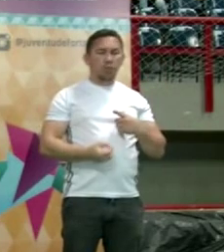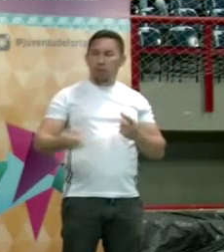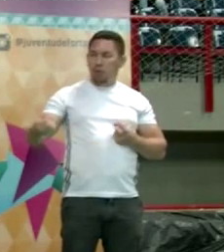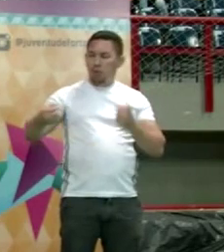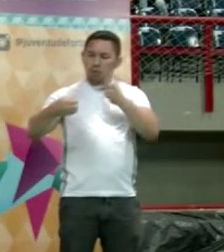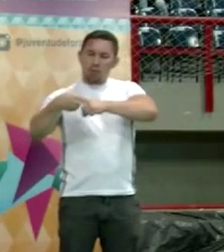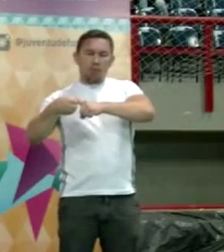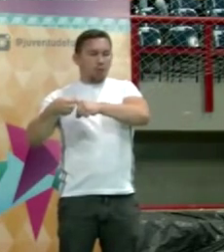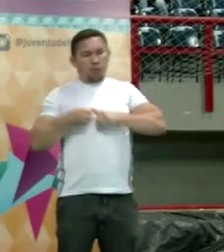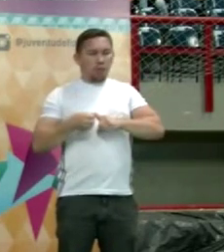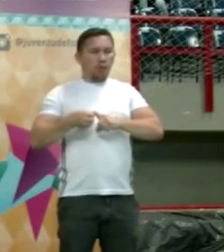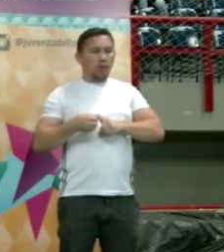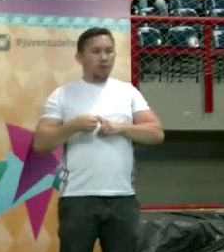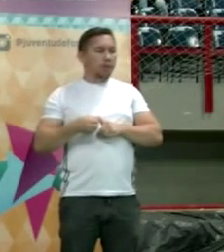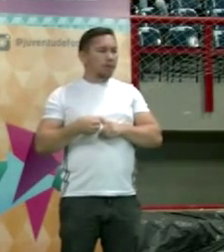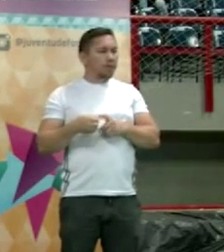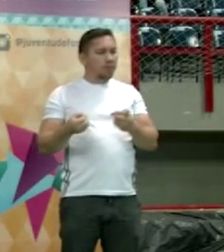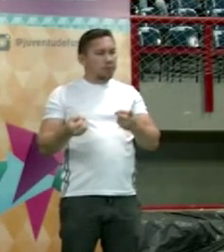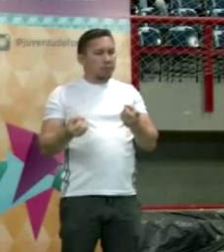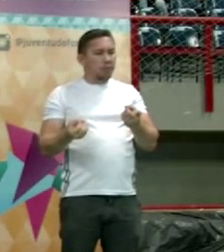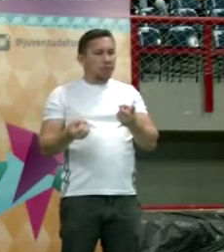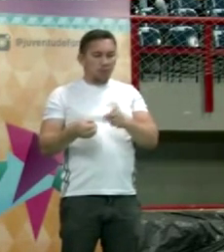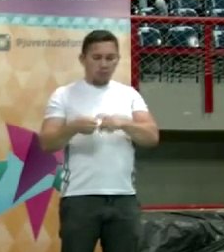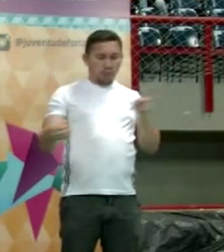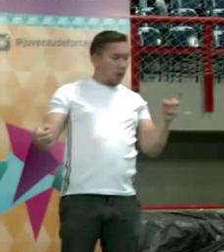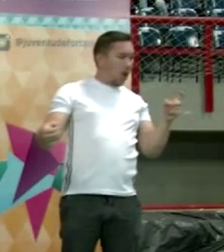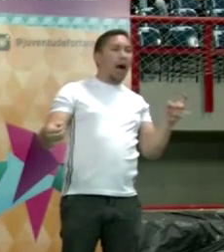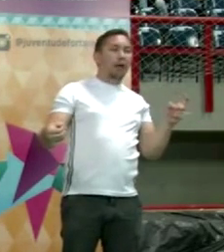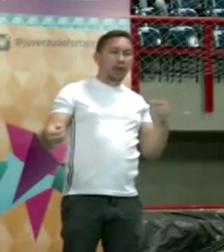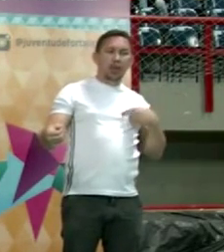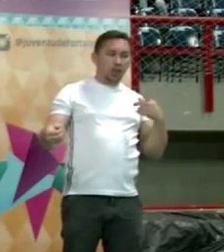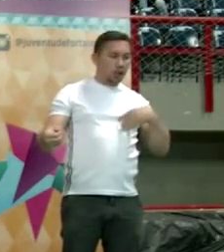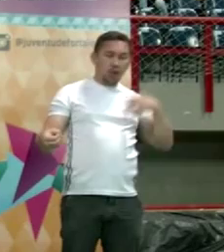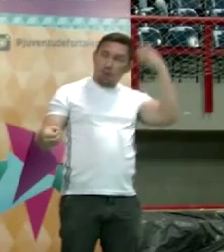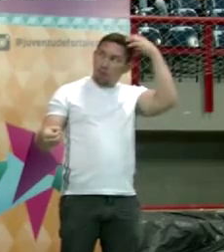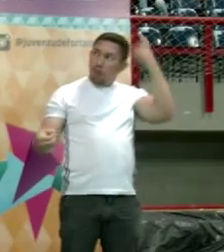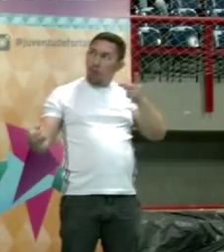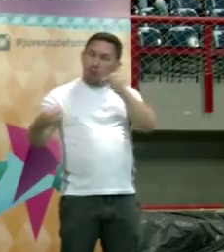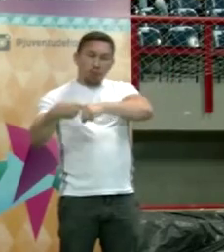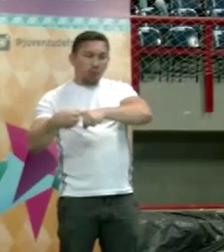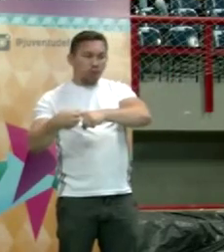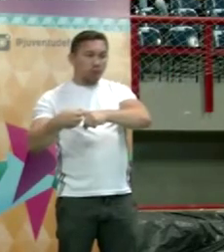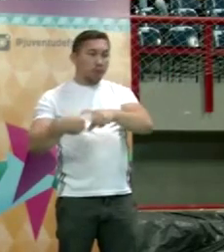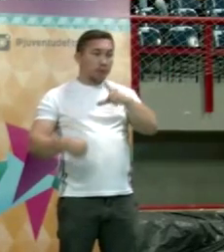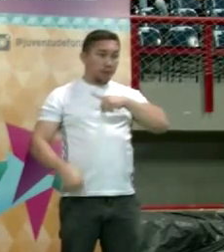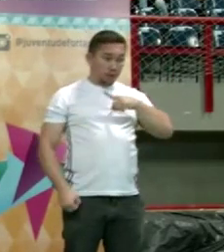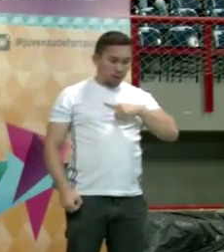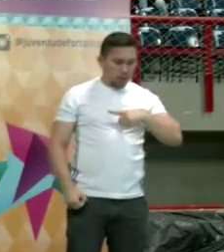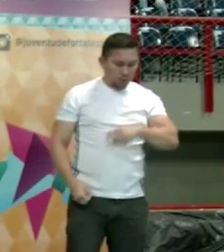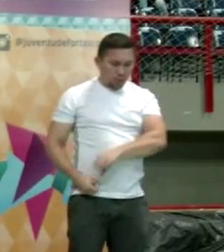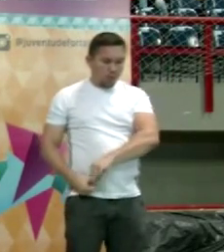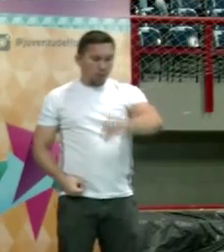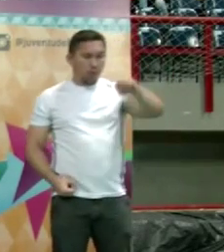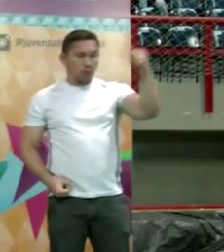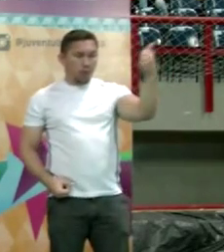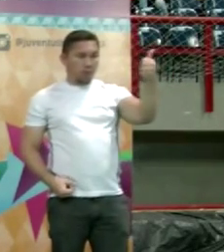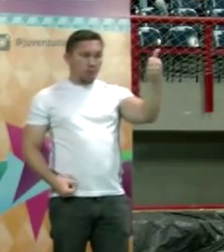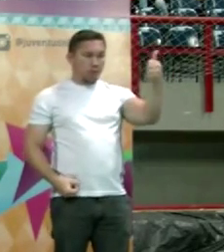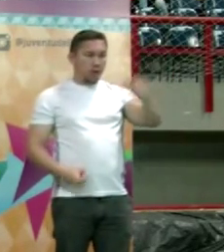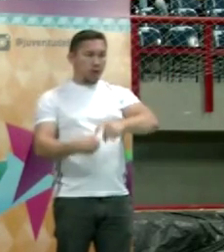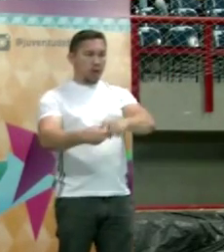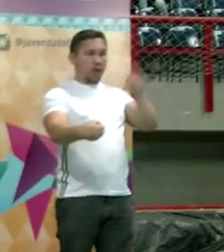Portugal? Toda. Então, gravando, quando Dom Pedro proclamou a independência,